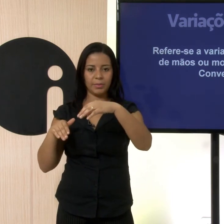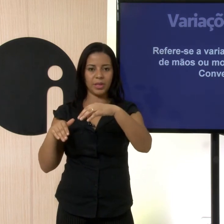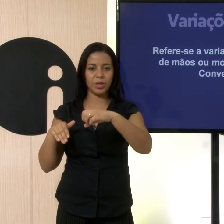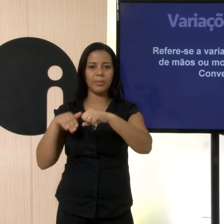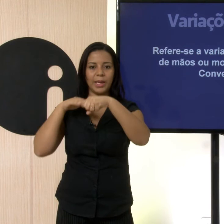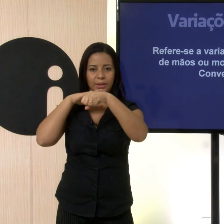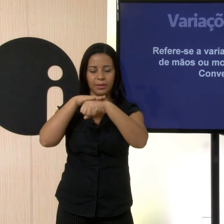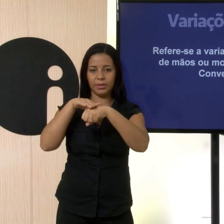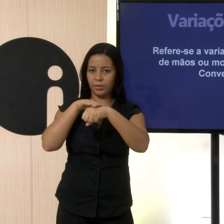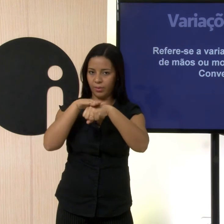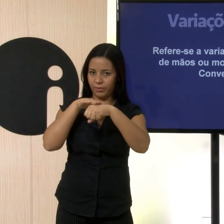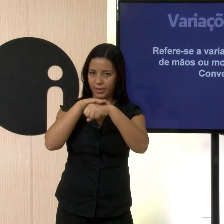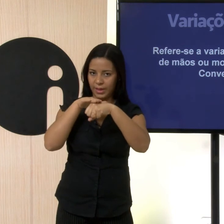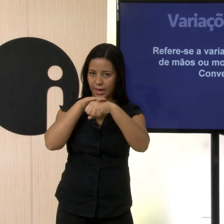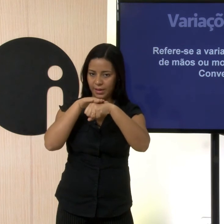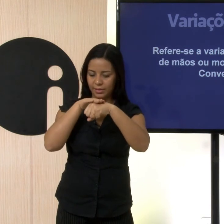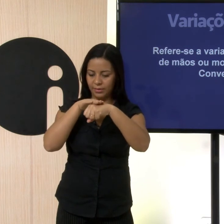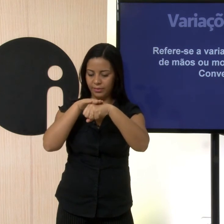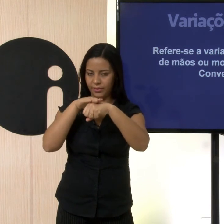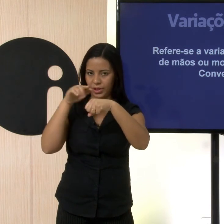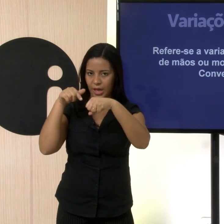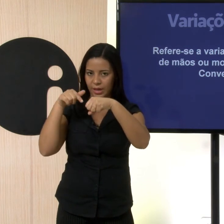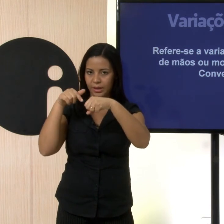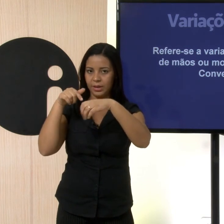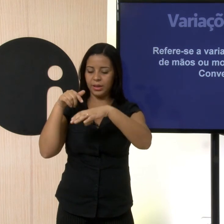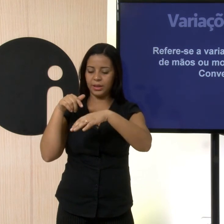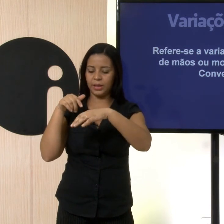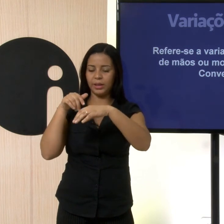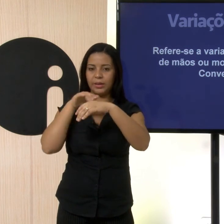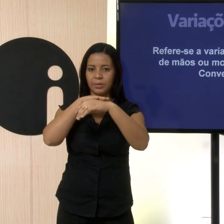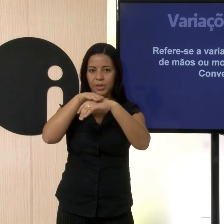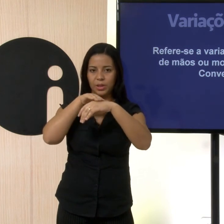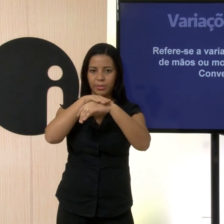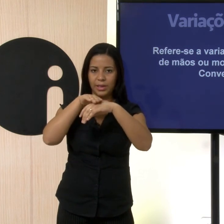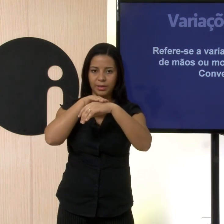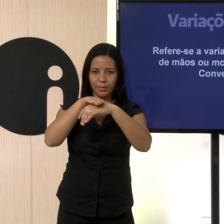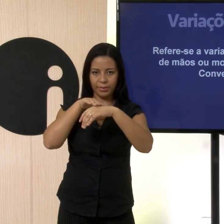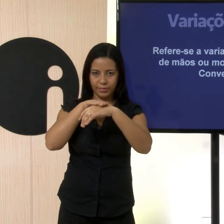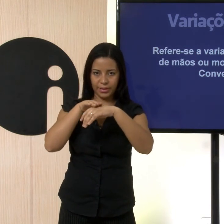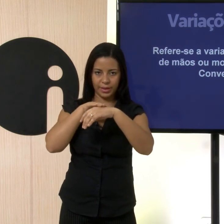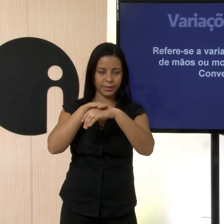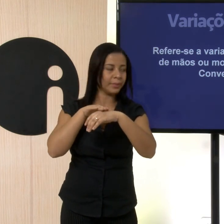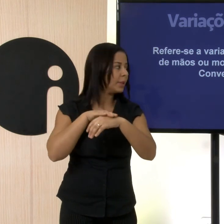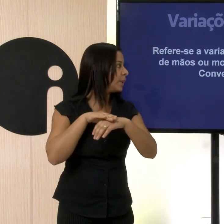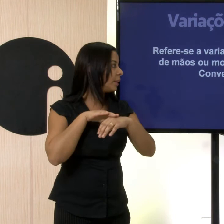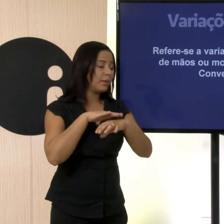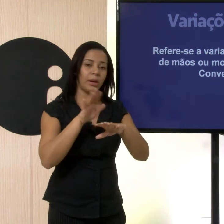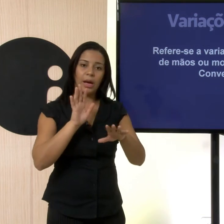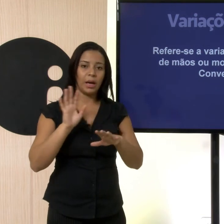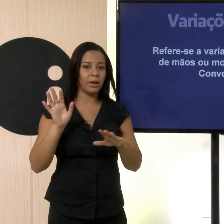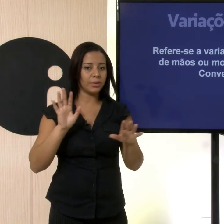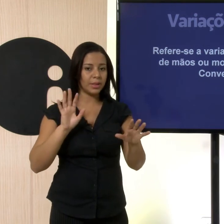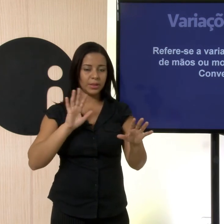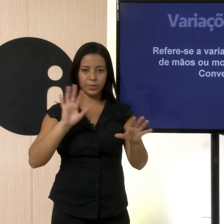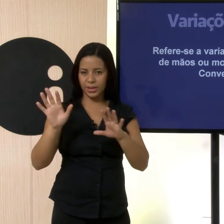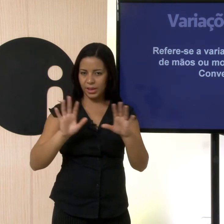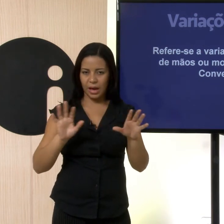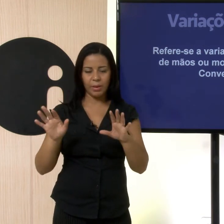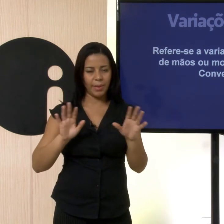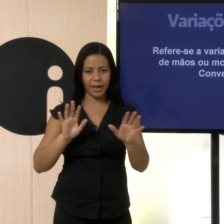levemente aberta. Conversar, fechada, e levemente aberta, conversar. O sinal, a palavra